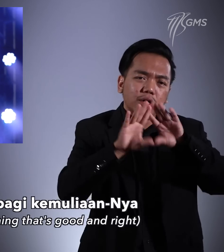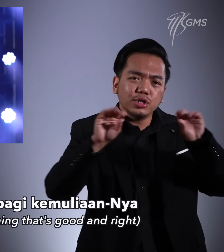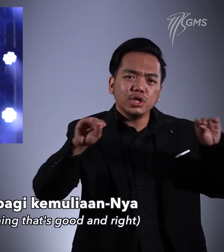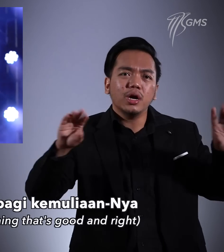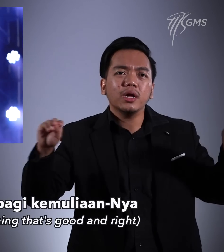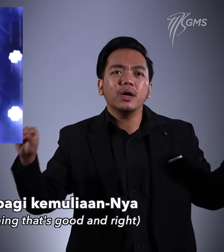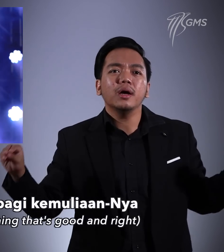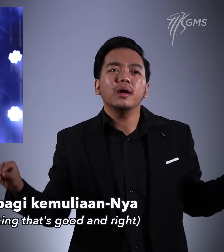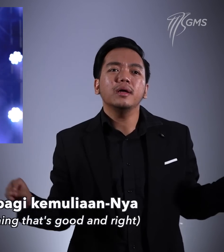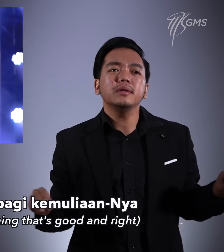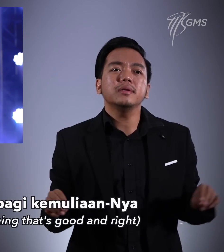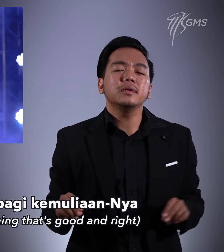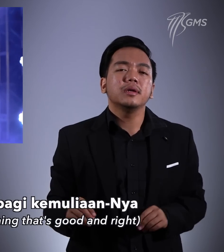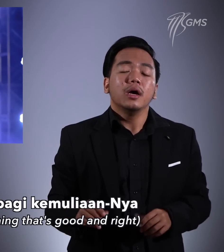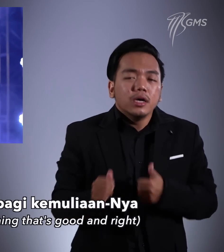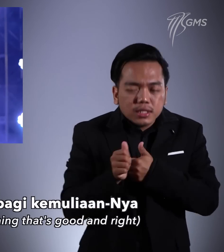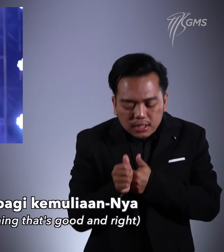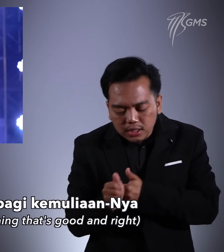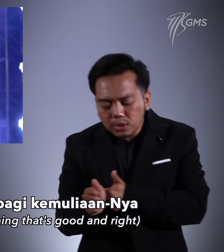Dia kerjakan